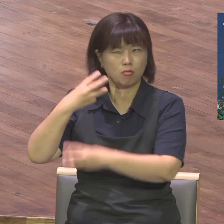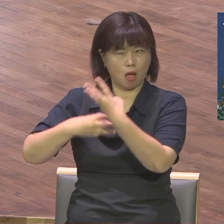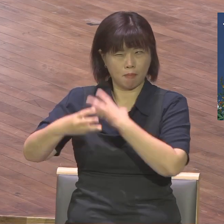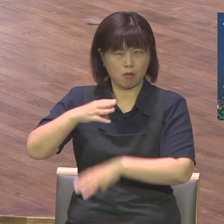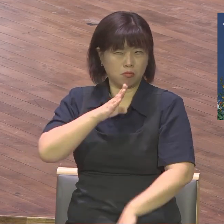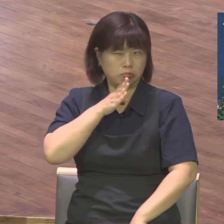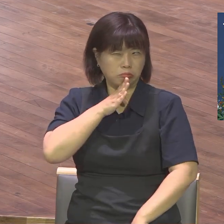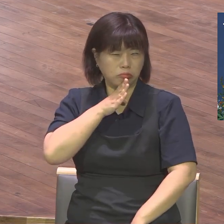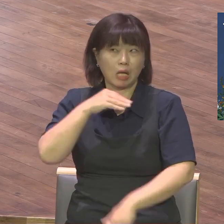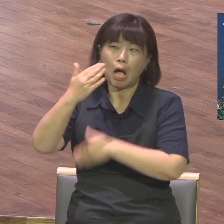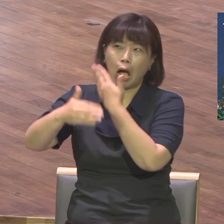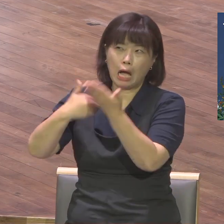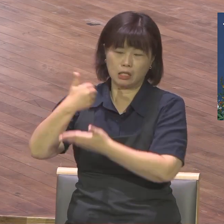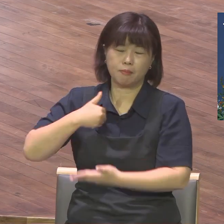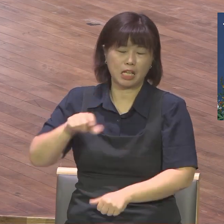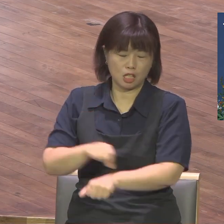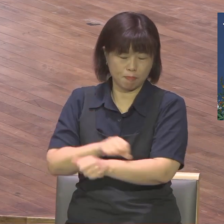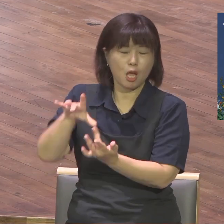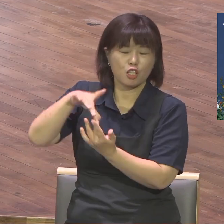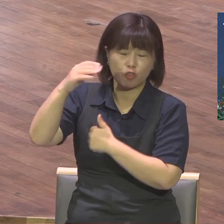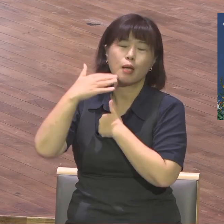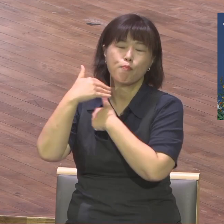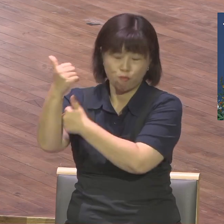시대 그루터기다.